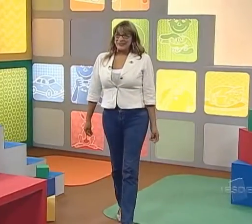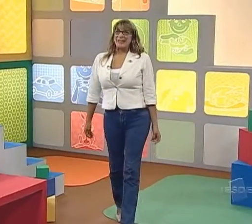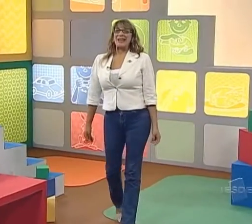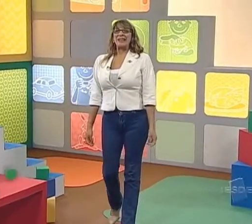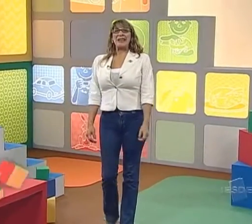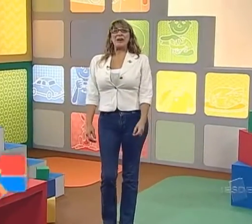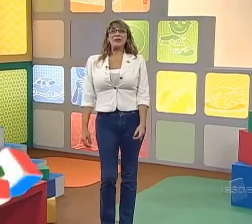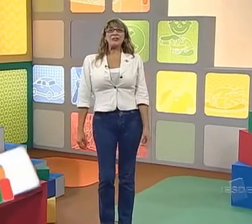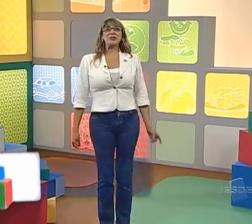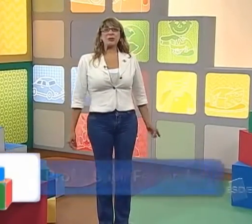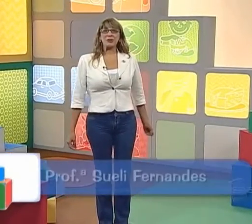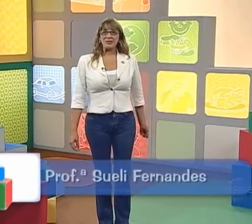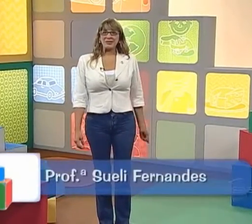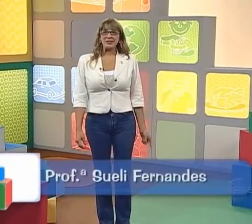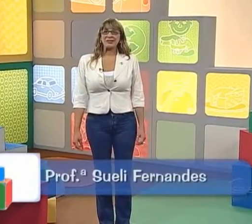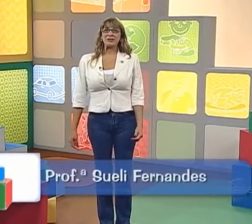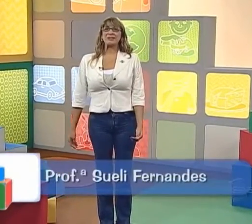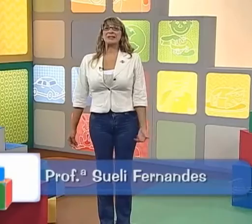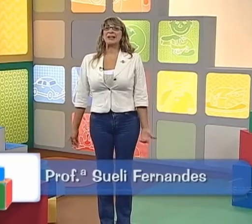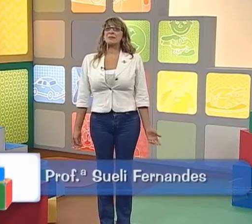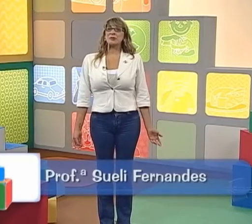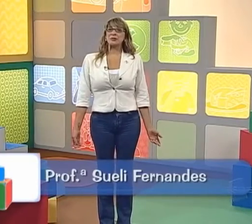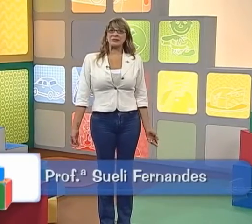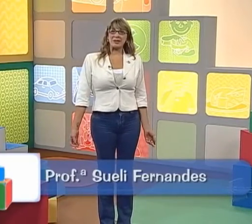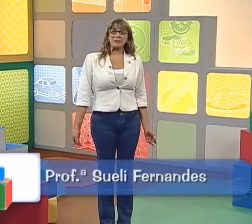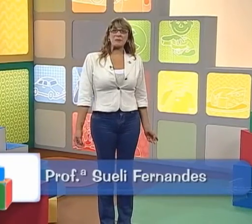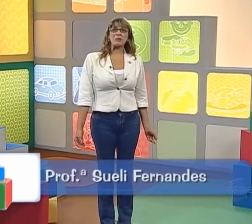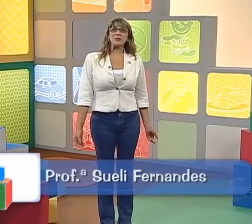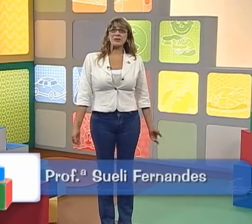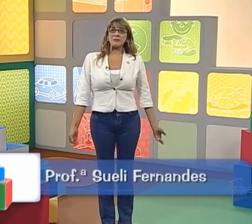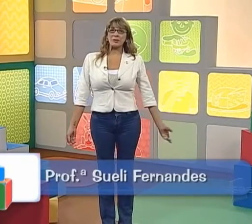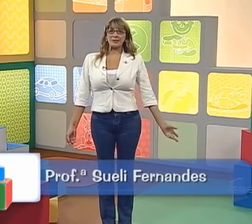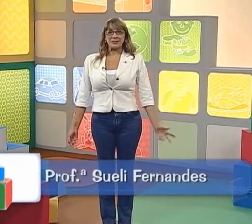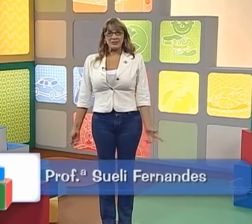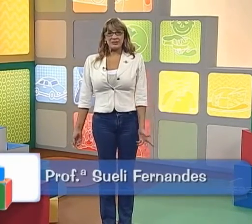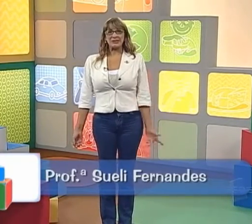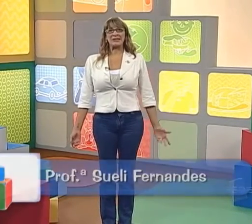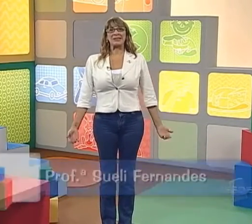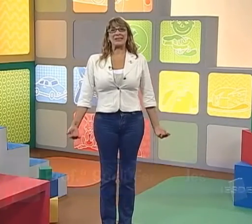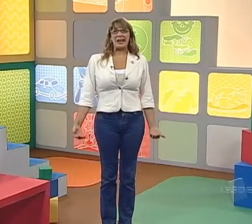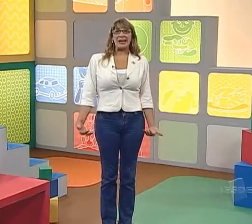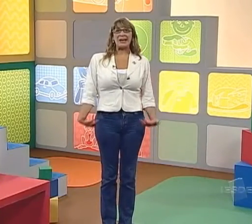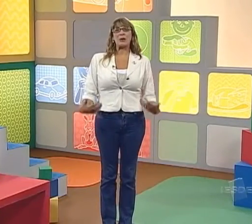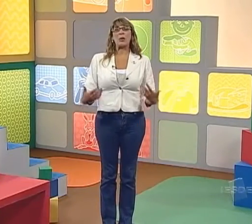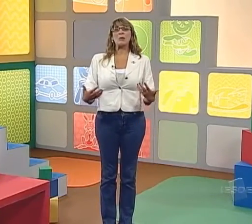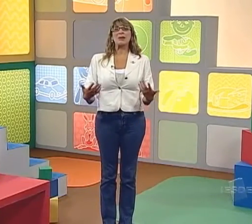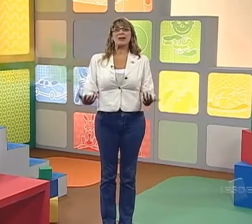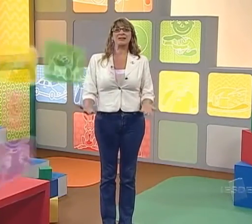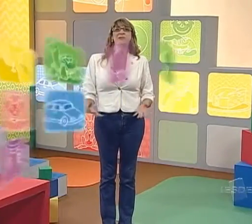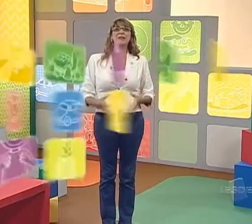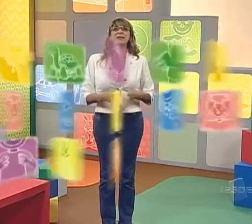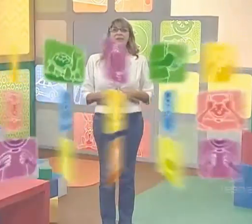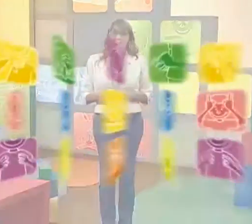Olá! Na aula de hoje, nós trataremos de um tema muito importante na comunicação em